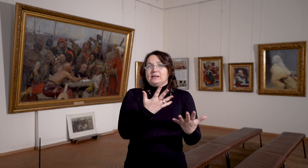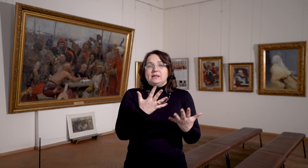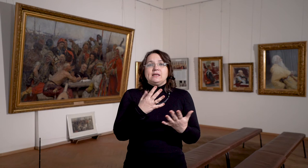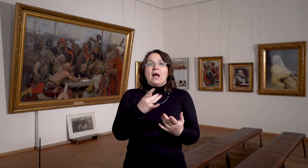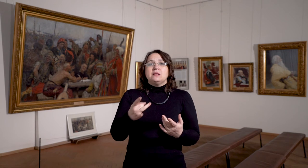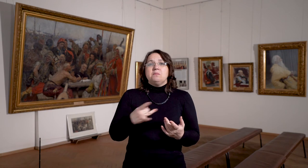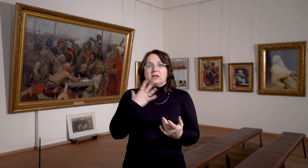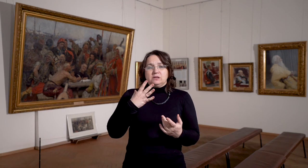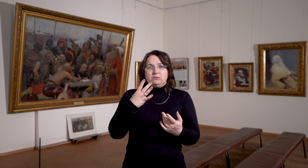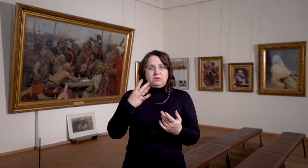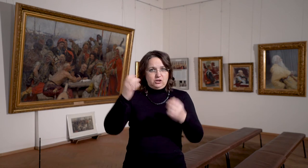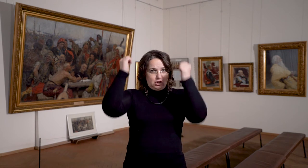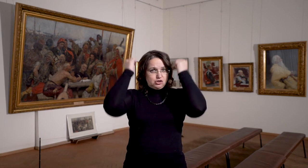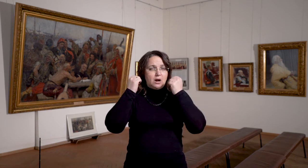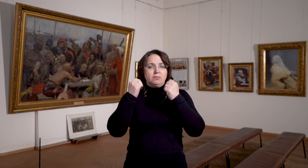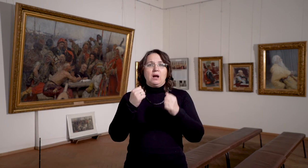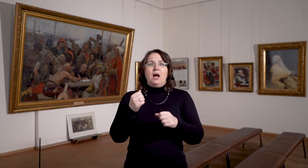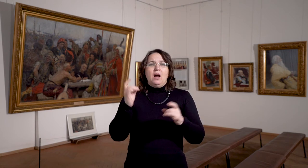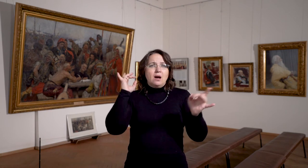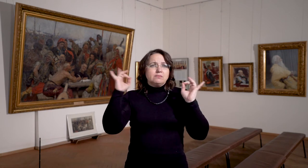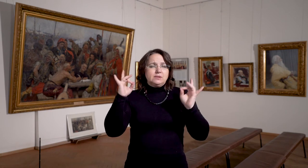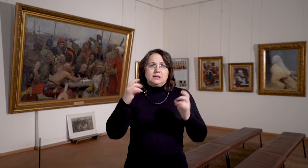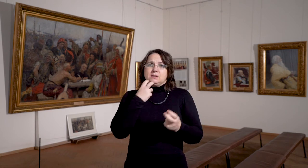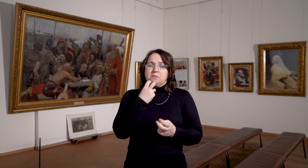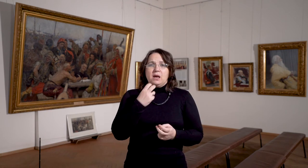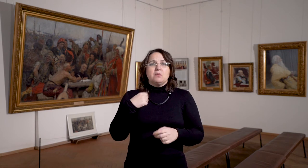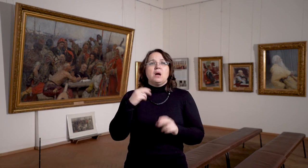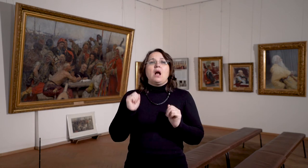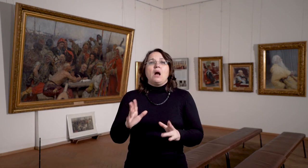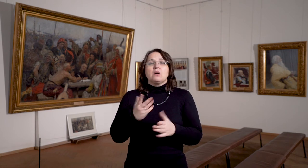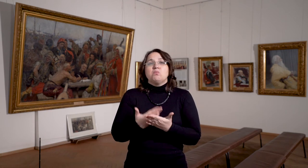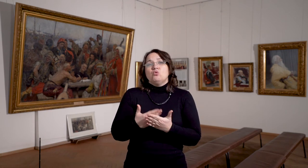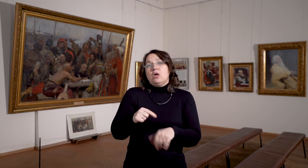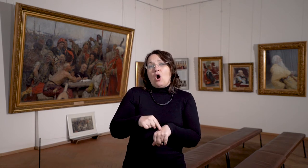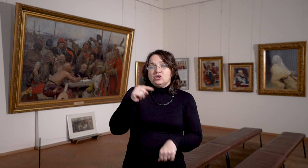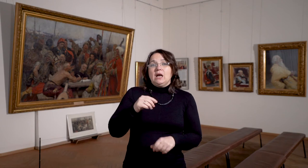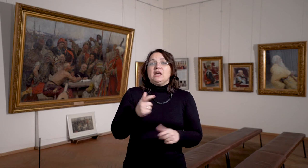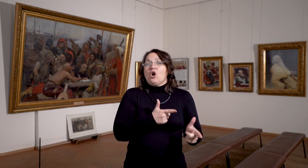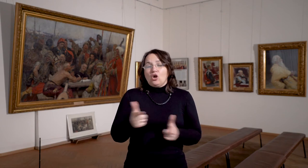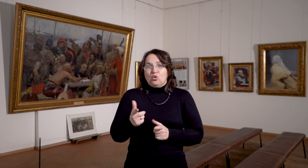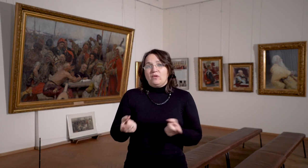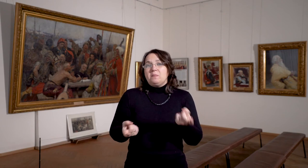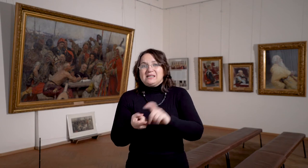ощущаем и готовы присоединиться к этой безудержно хохочущей когорте веселых запорожцев.